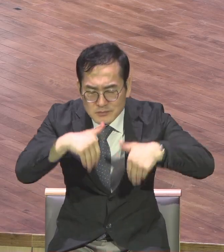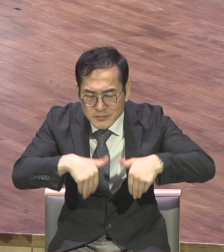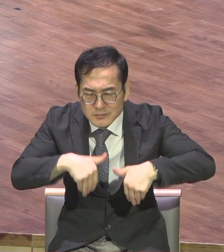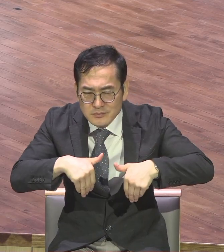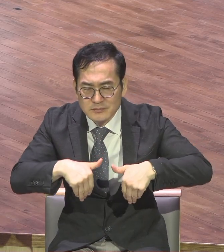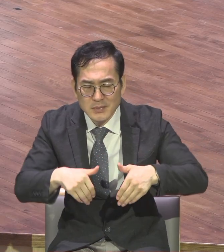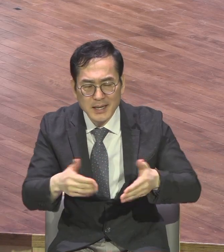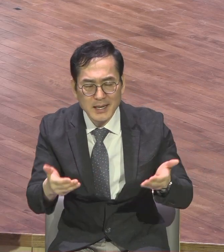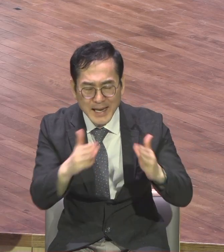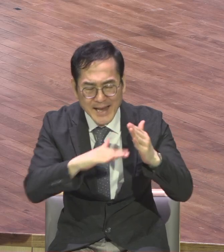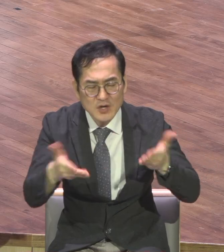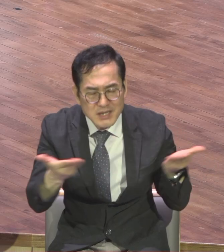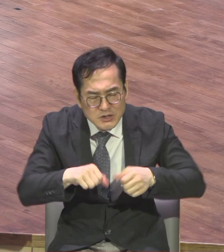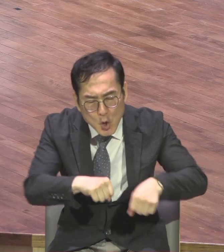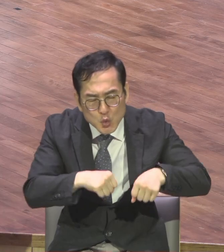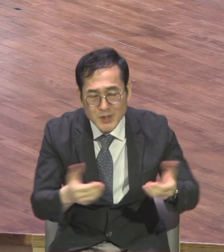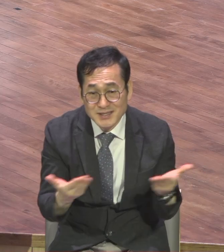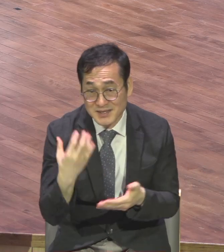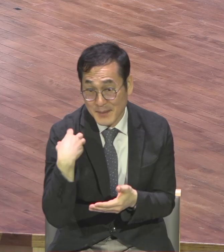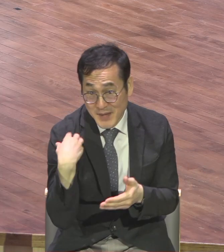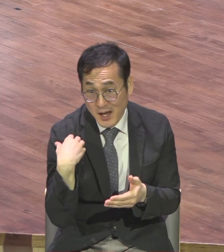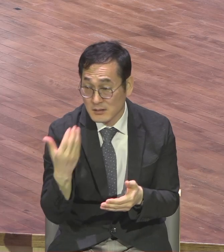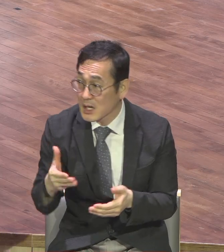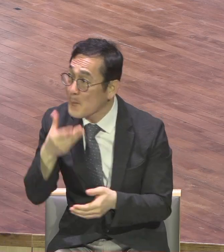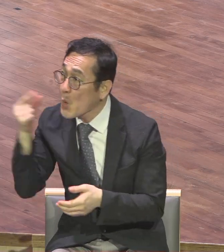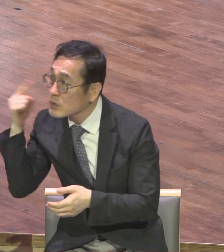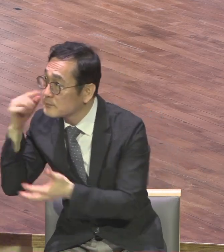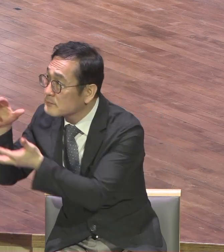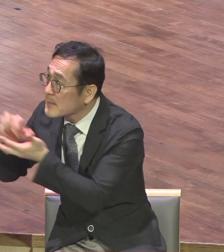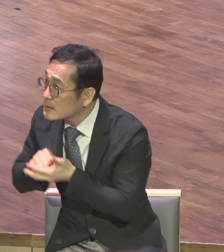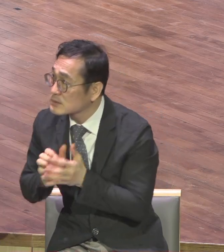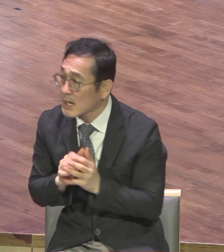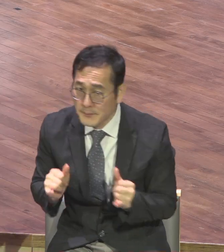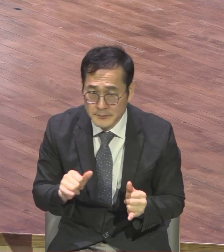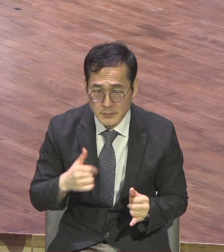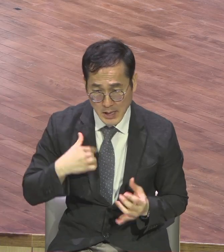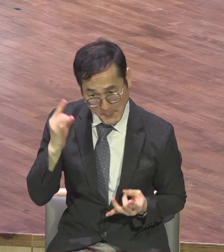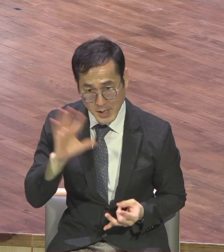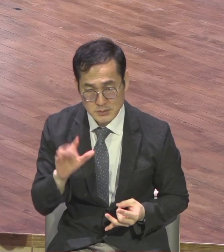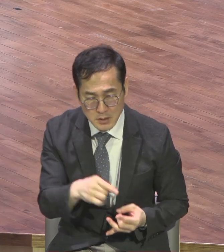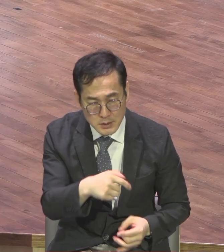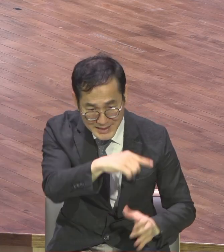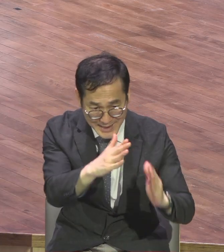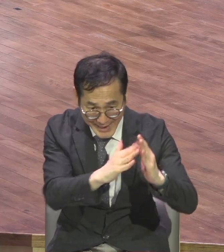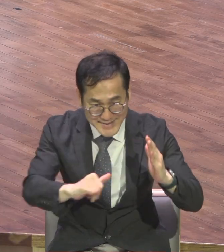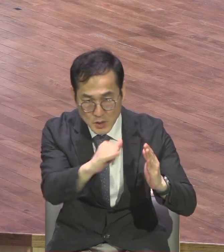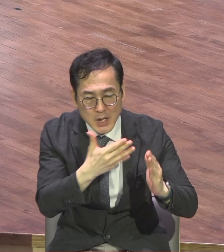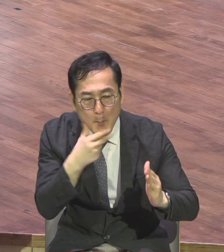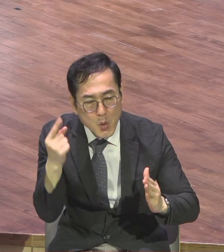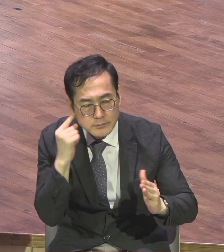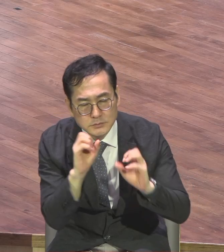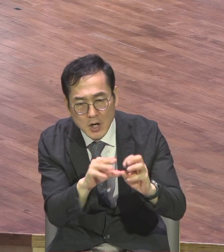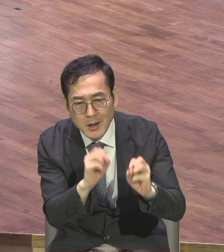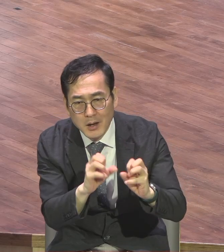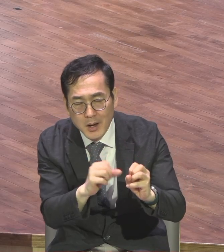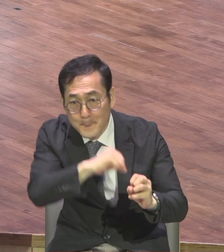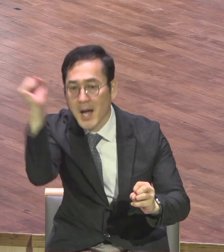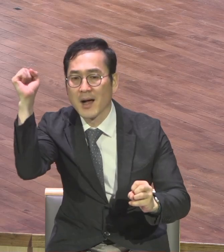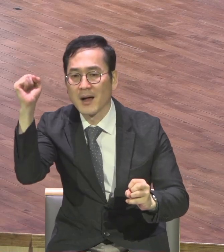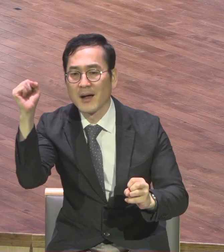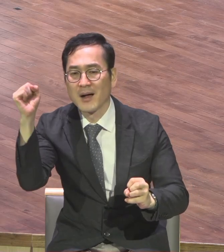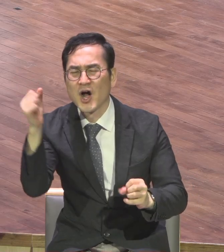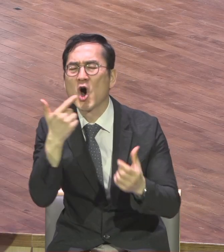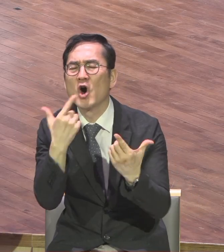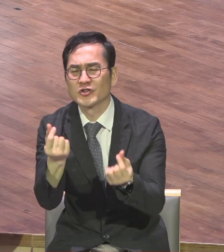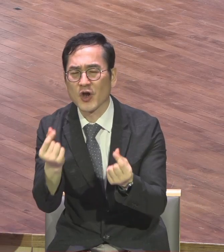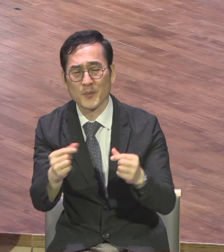파출부지만은 복음에 영향이 부시는 저로의 교회다. 그렇게 보는 거예요. 똑같습니다. 노예가 그냥